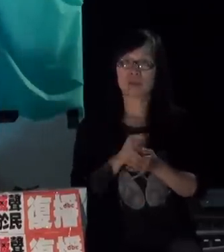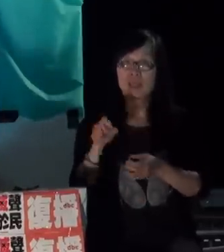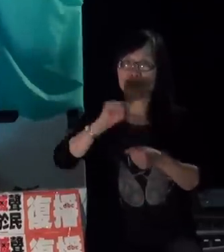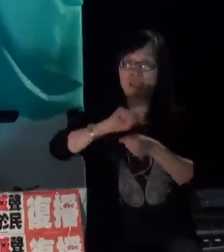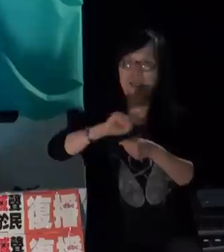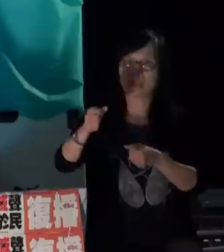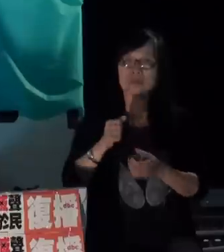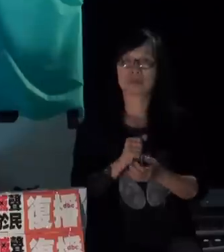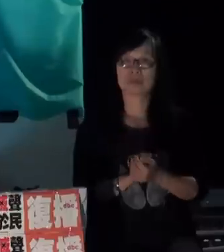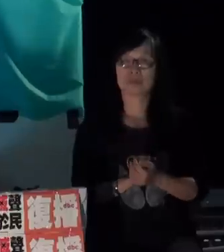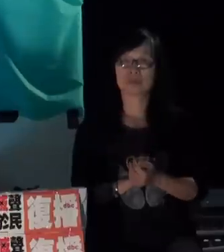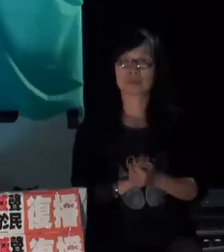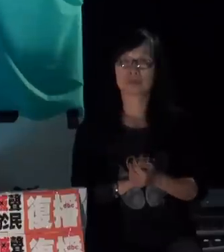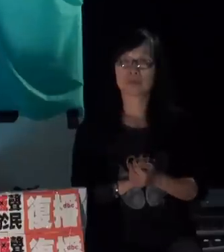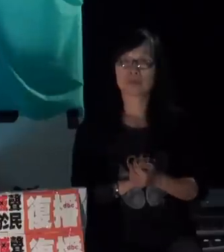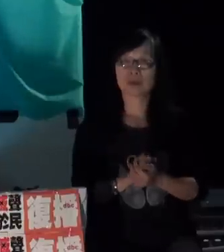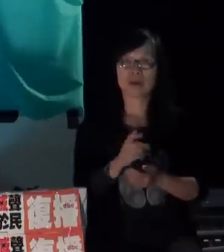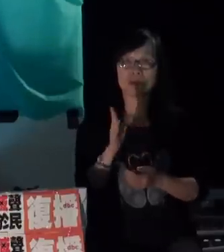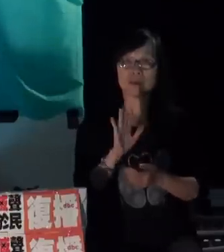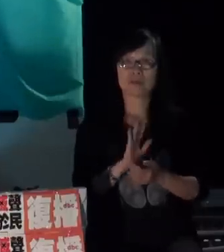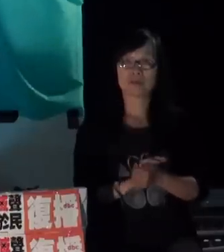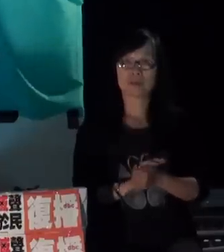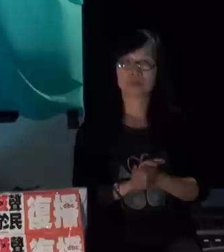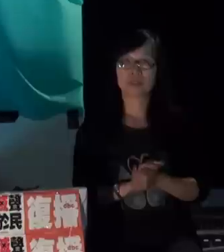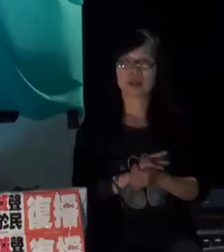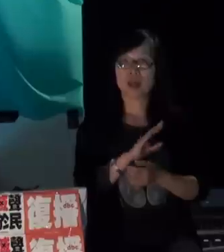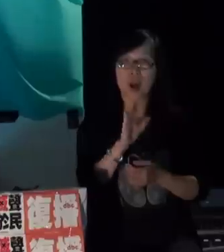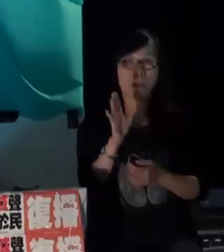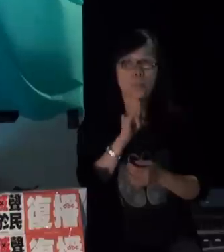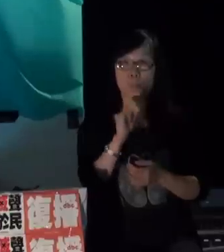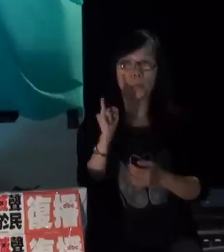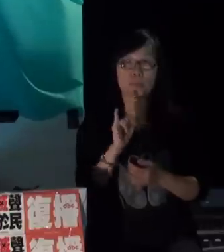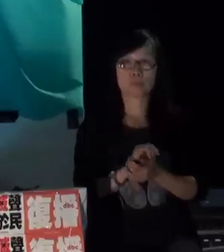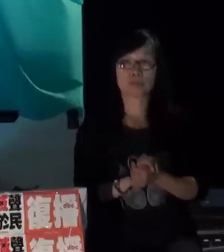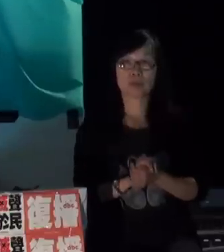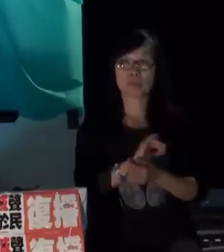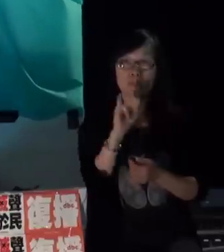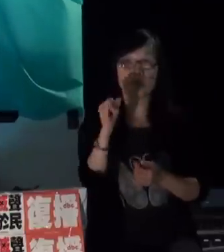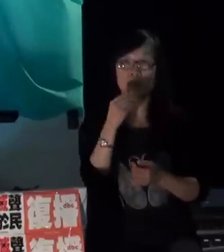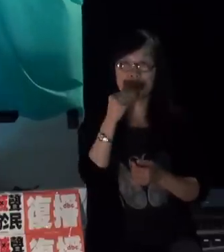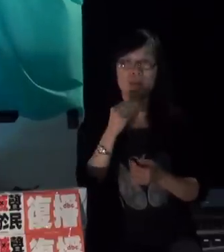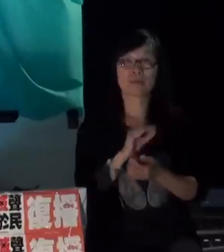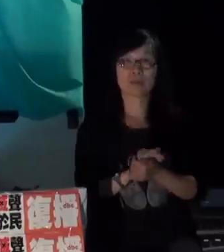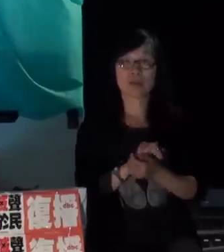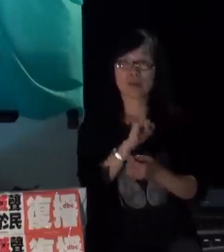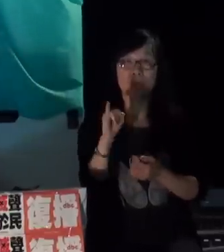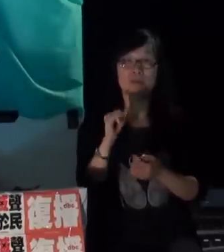會。佢話：Not before the breakfast, not before the lunch, not before